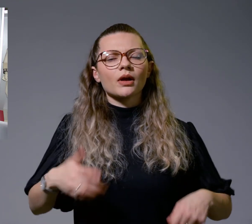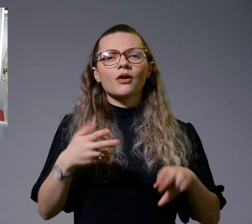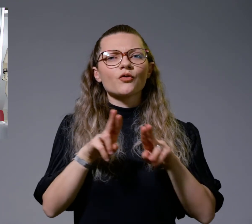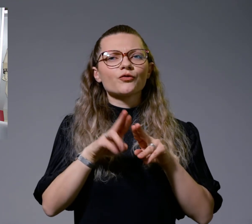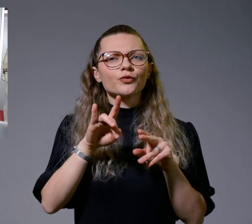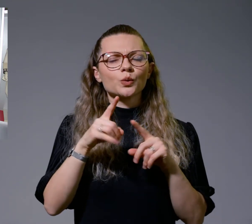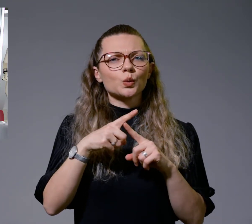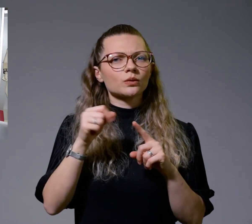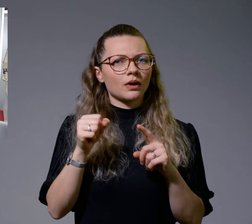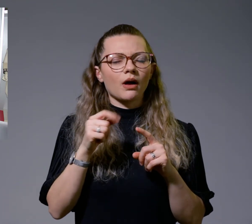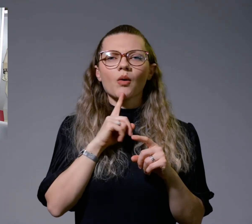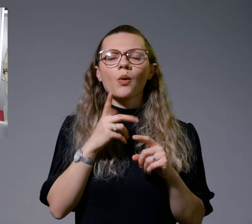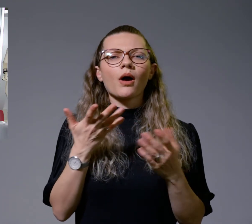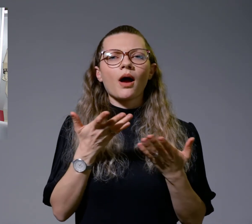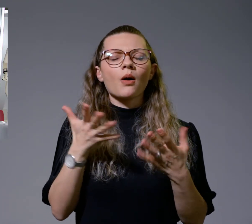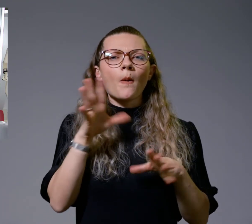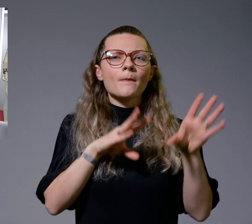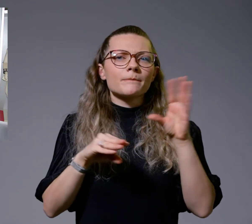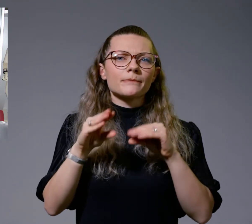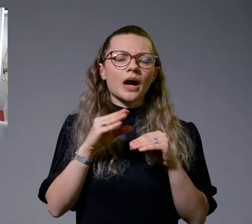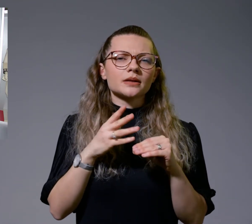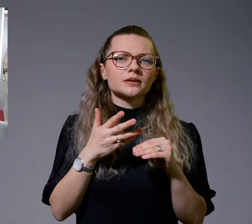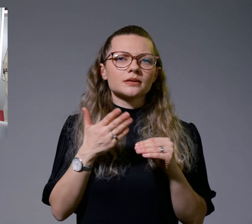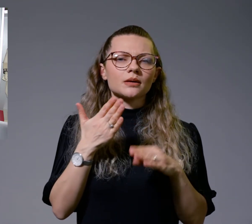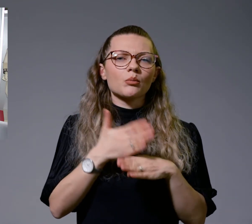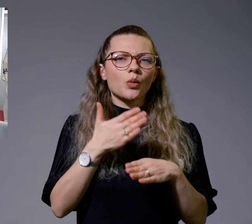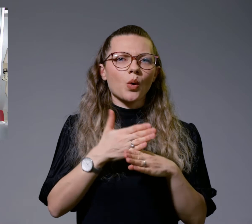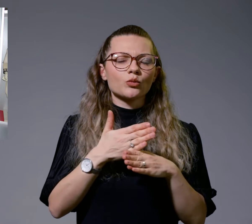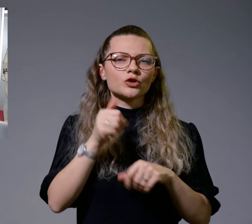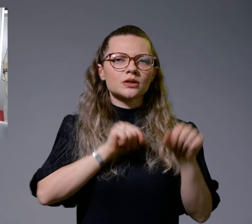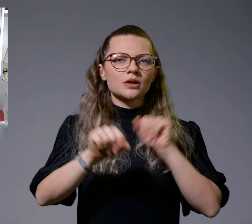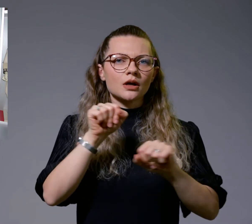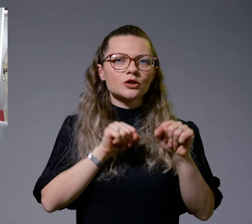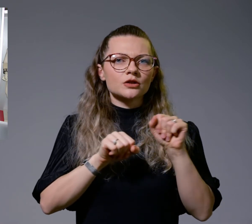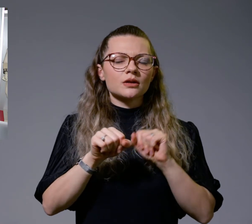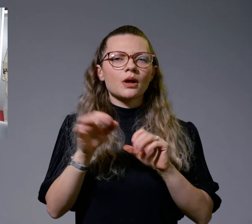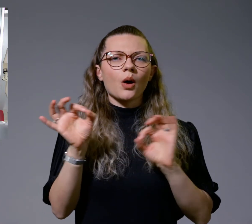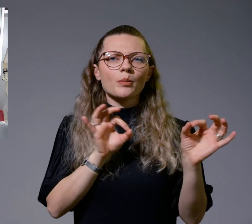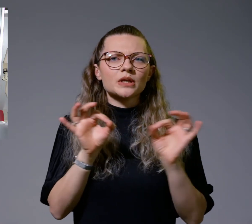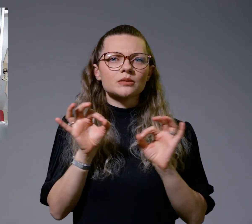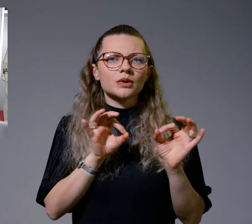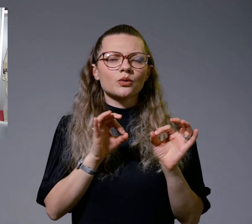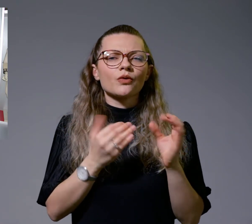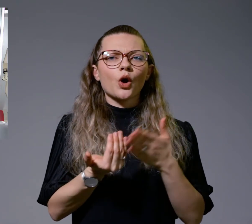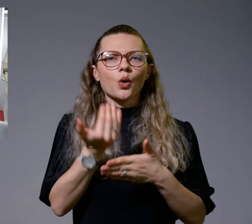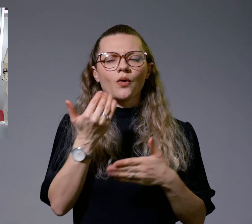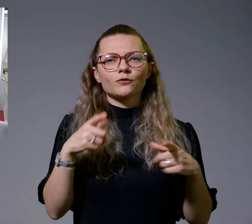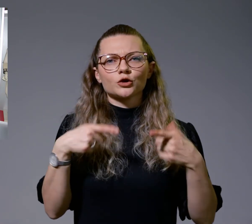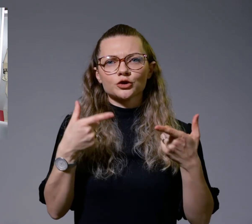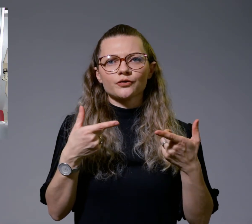имала магиска функција со цел заштита и обезбедување на нов живот,